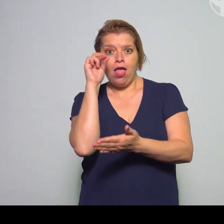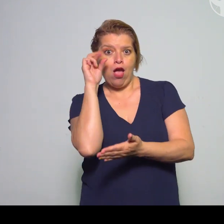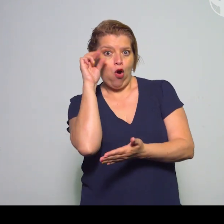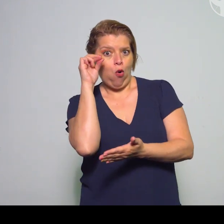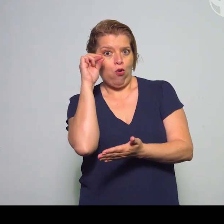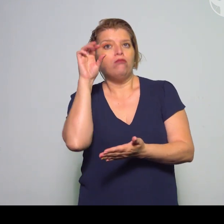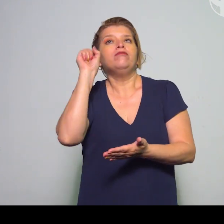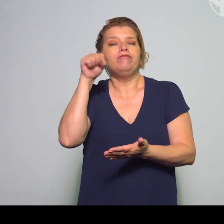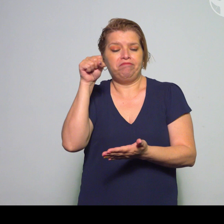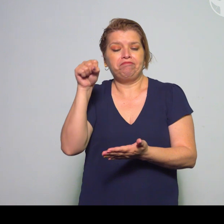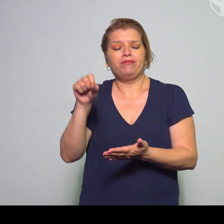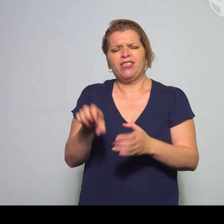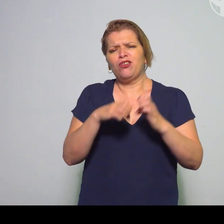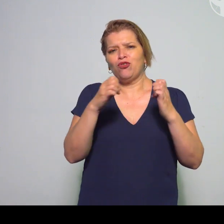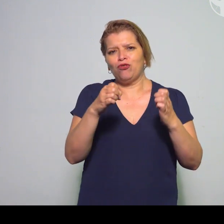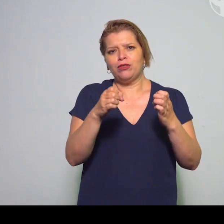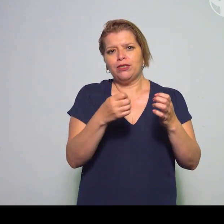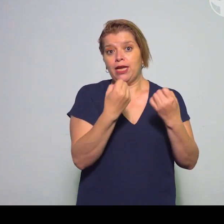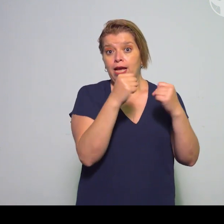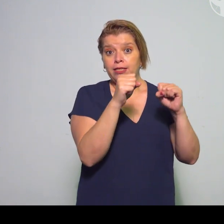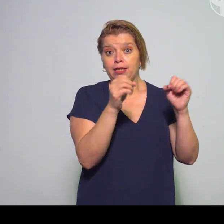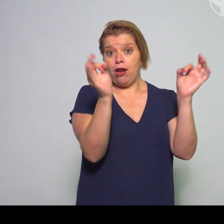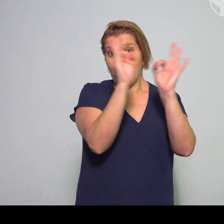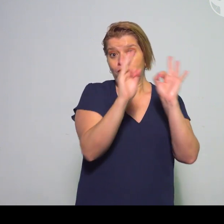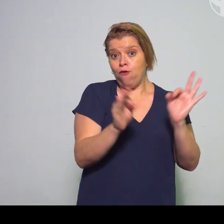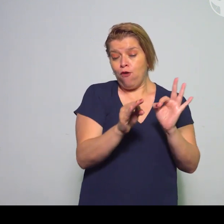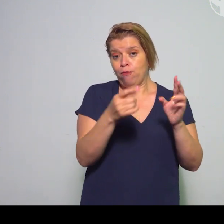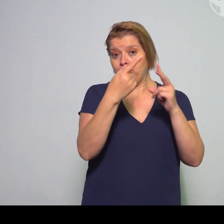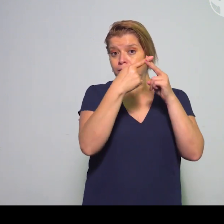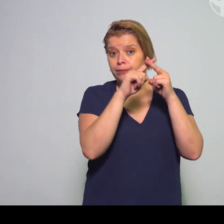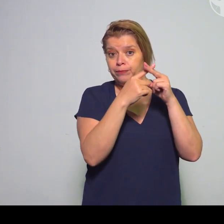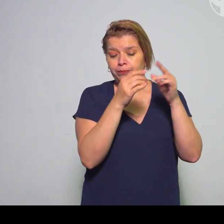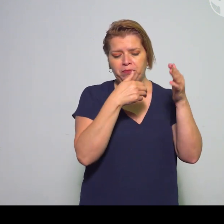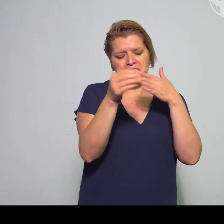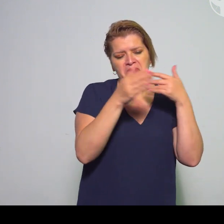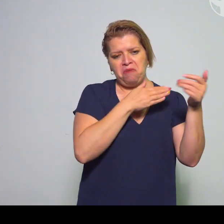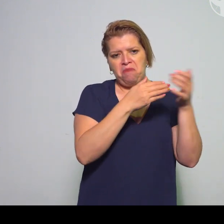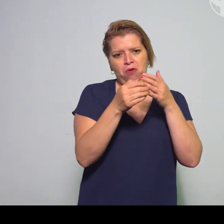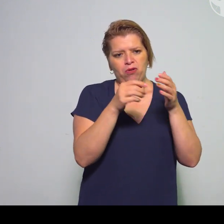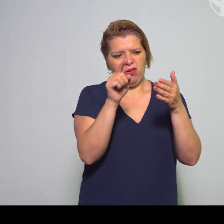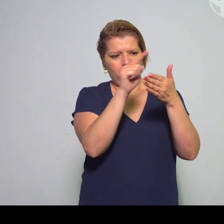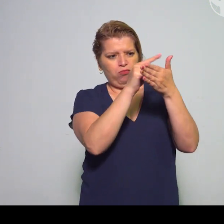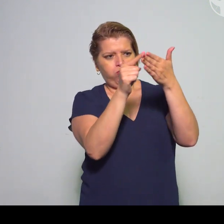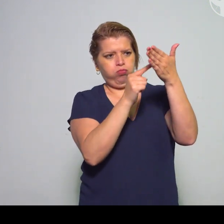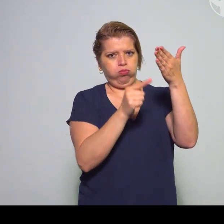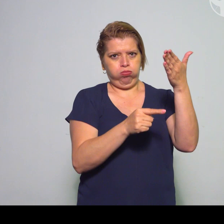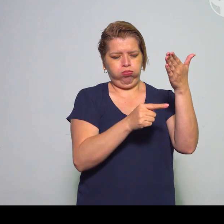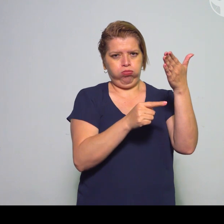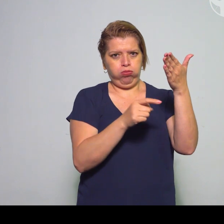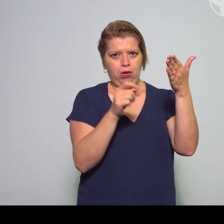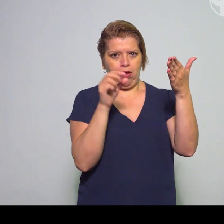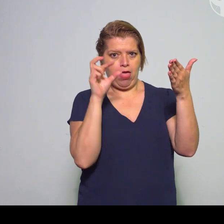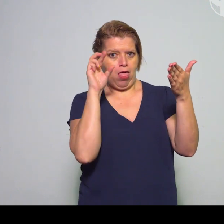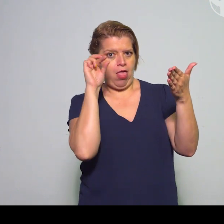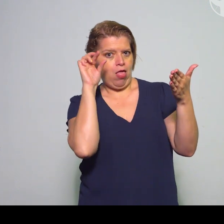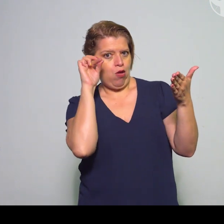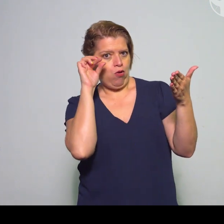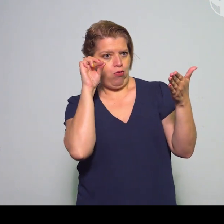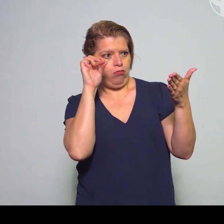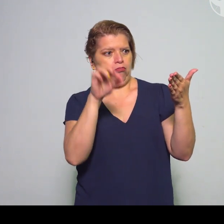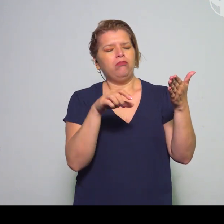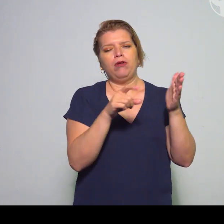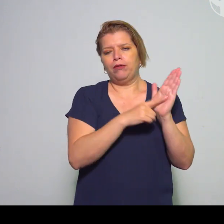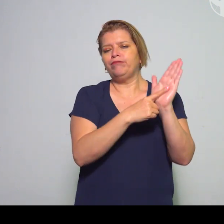en oro. La cerámica recupera quizás su forma original, aunque las cicatrices doradas no van a